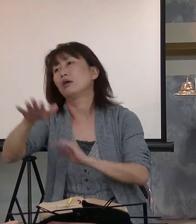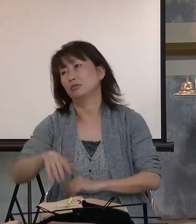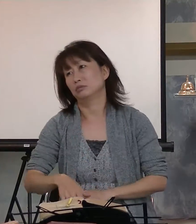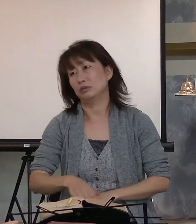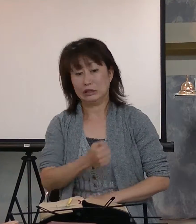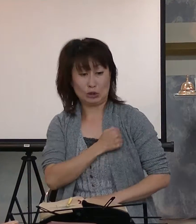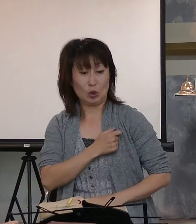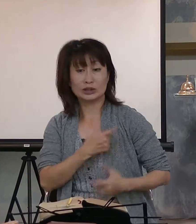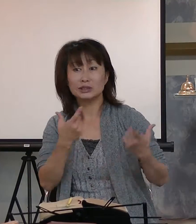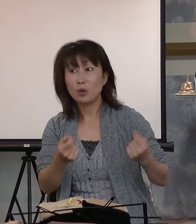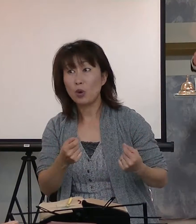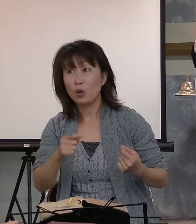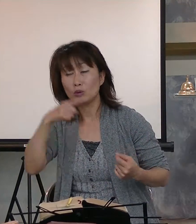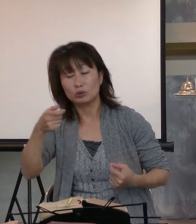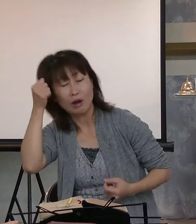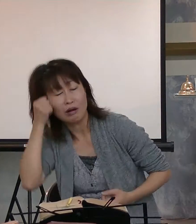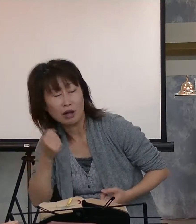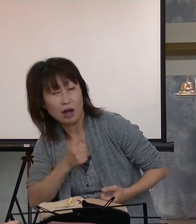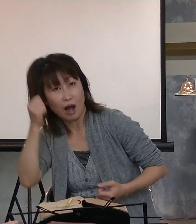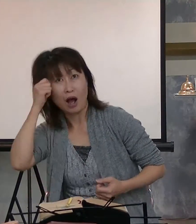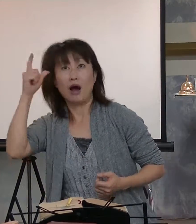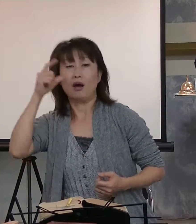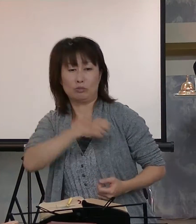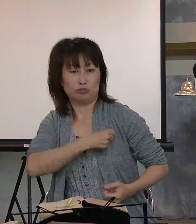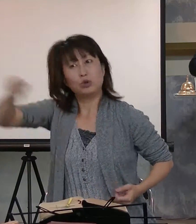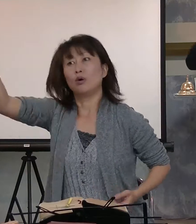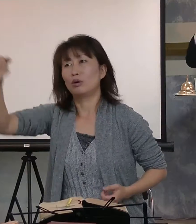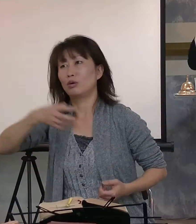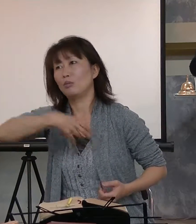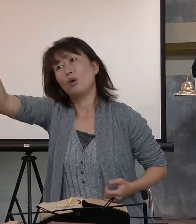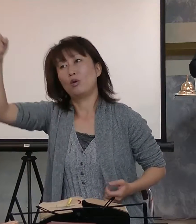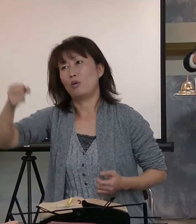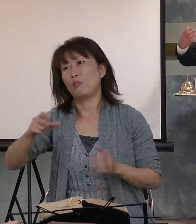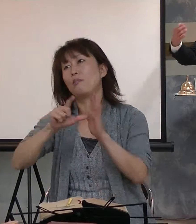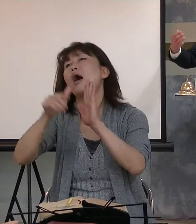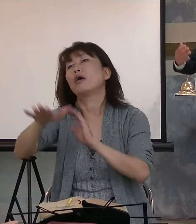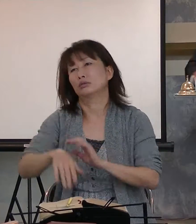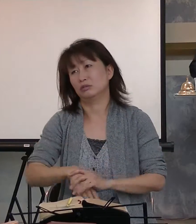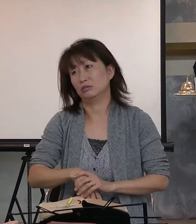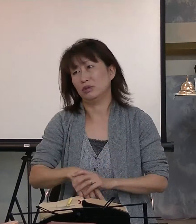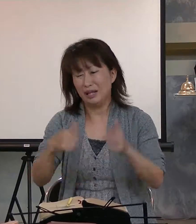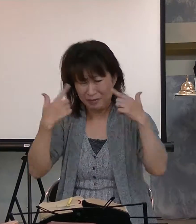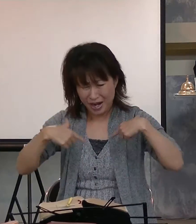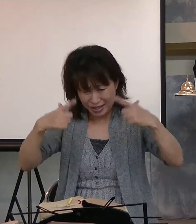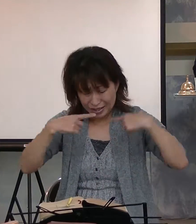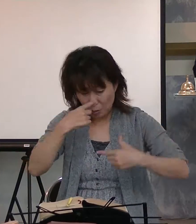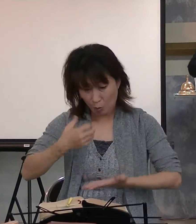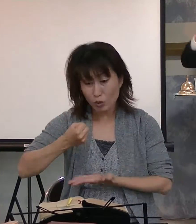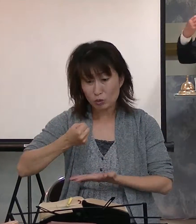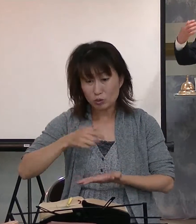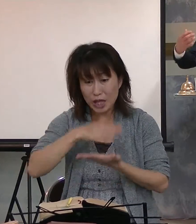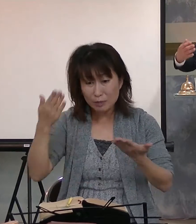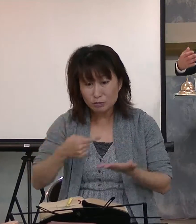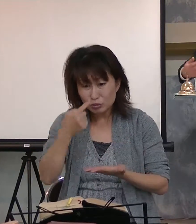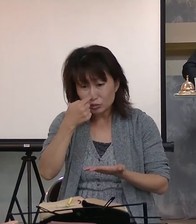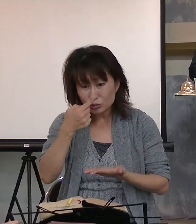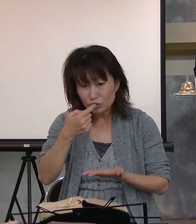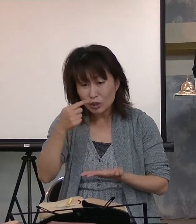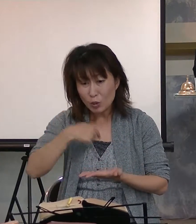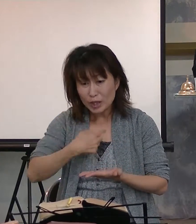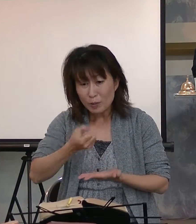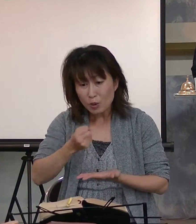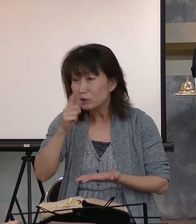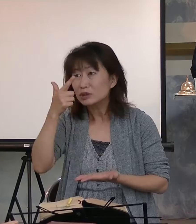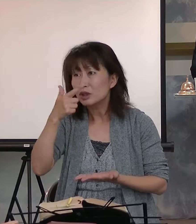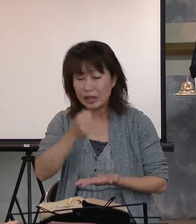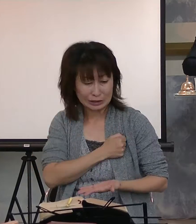。日々日々我々が持っているものは私のものではありません。命も私のものでもありませ